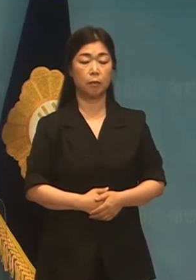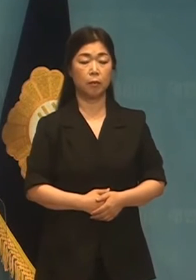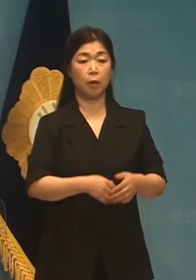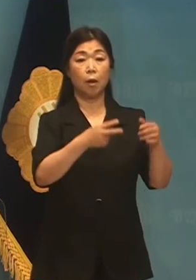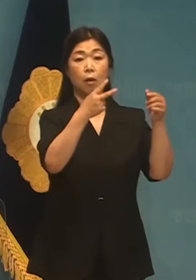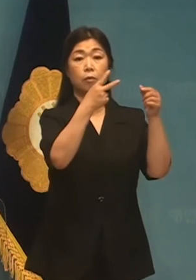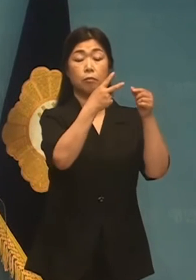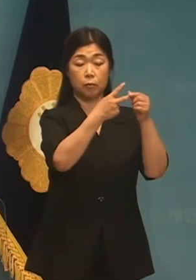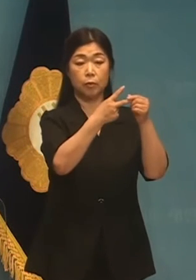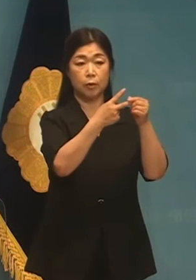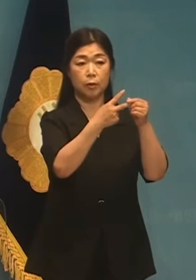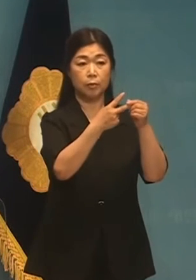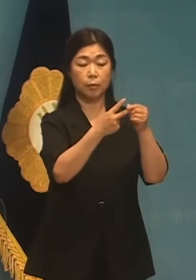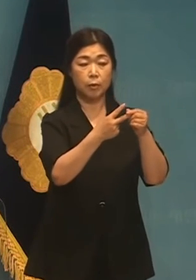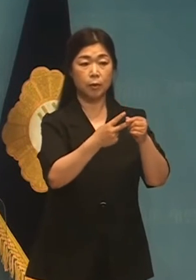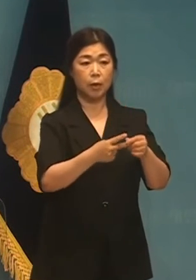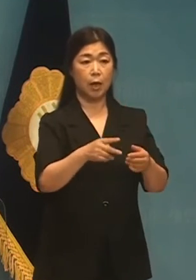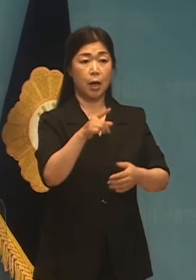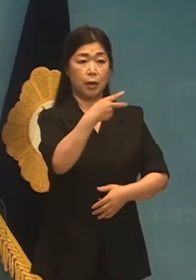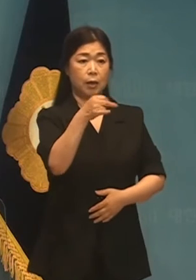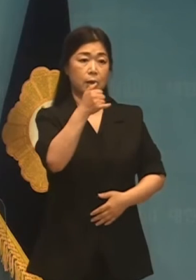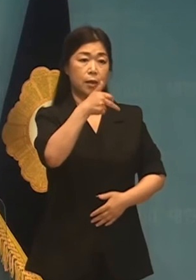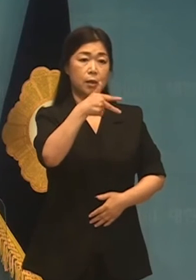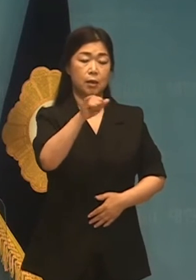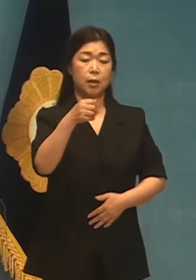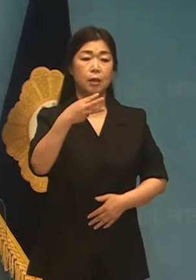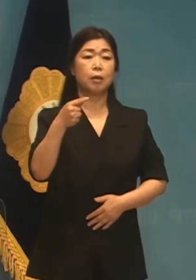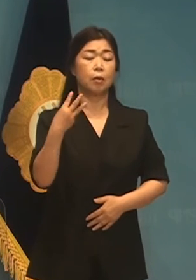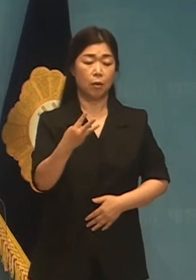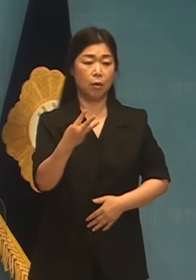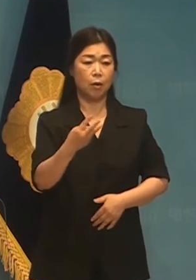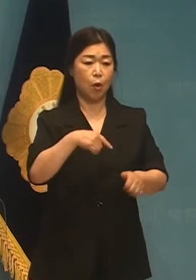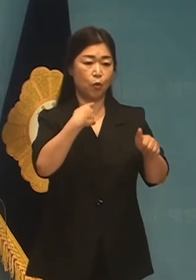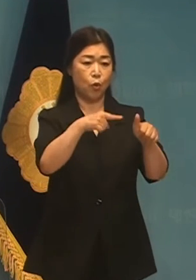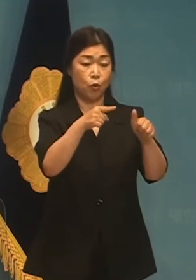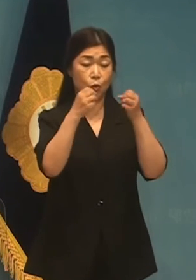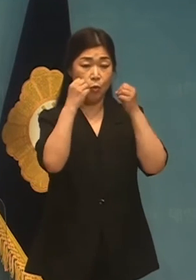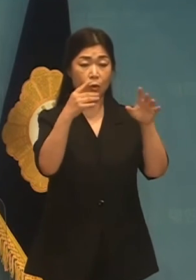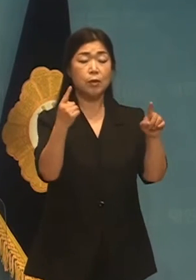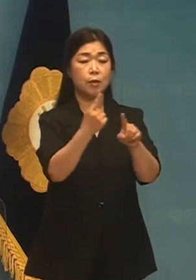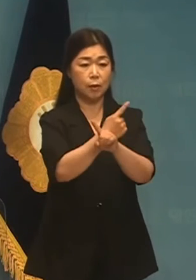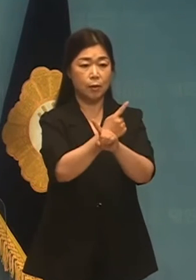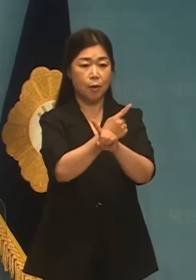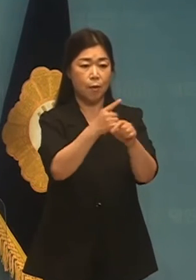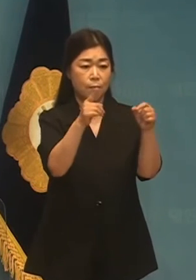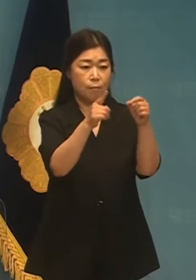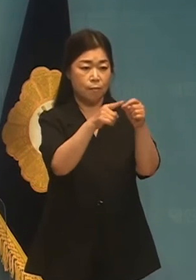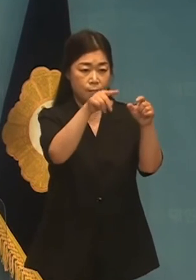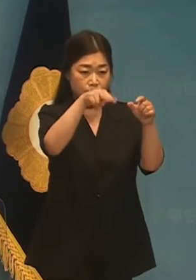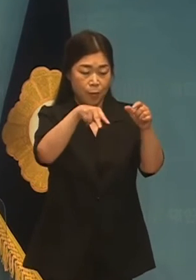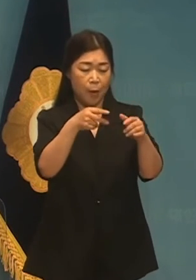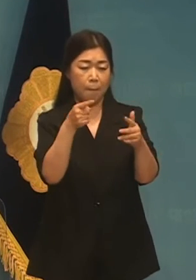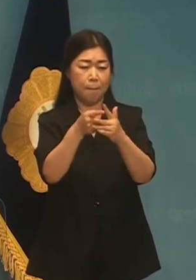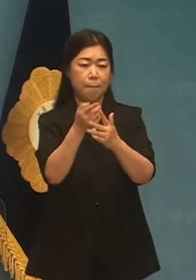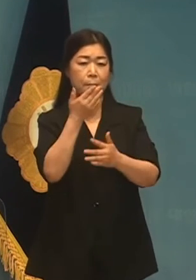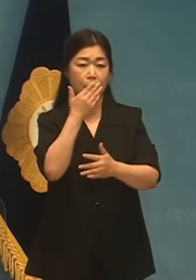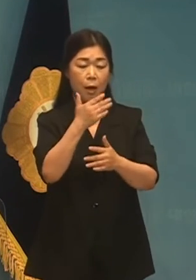둘째, 디지털 르네상스 교육 혁신으로 디지털 문해력을 넓히겠습니다.